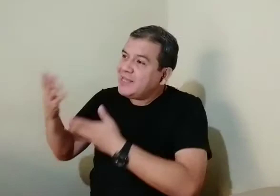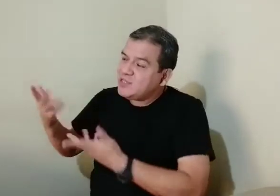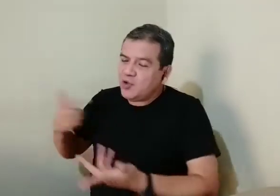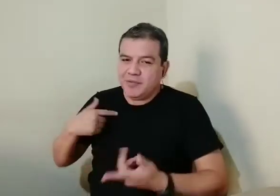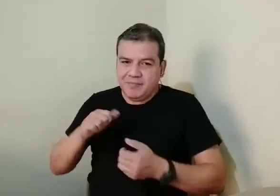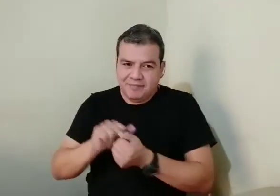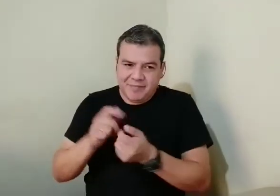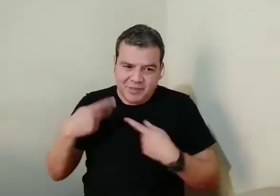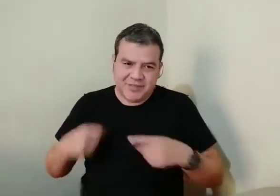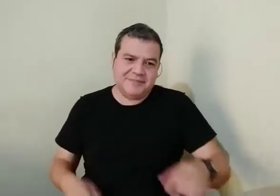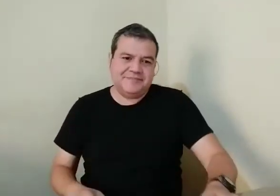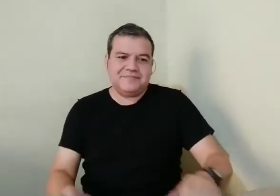a ira